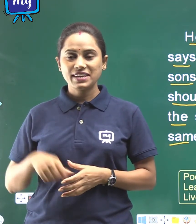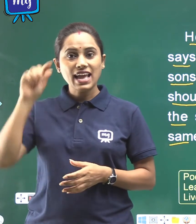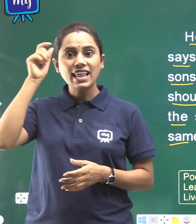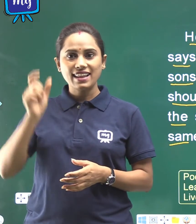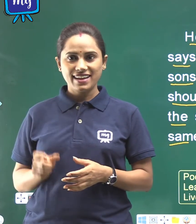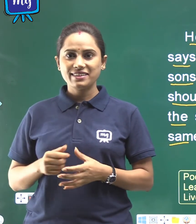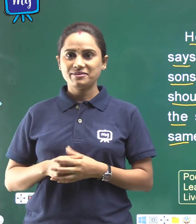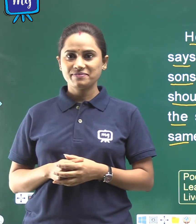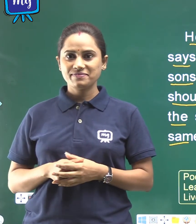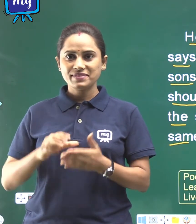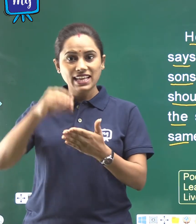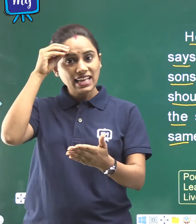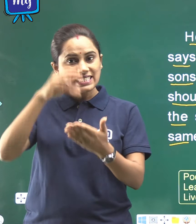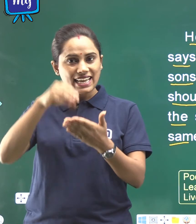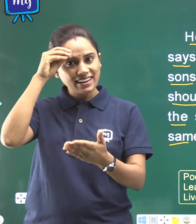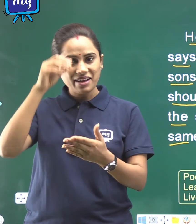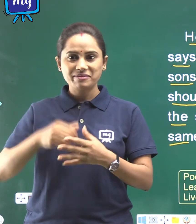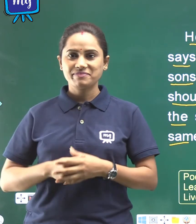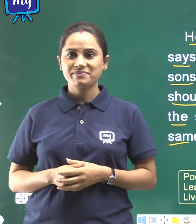Learn, सीखना,